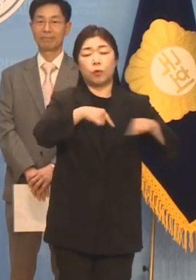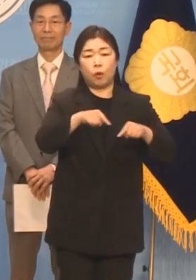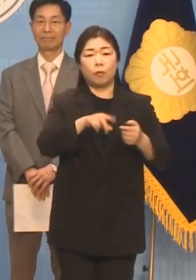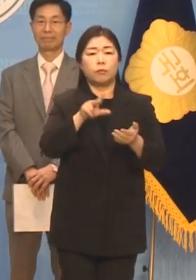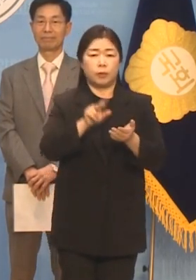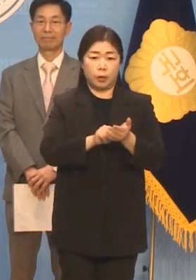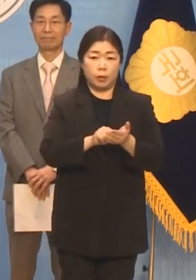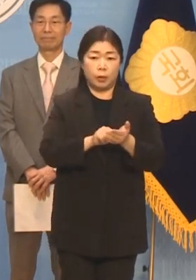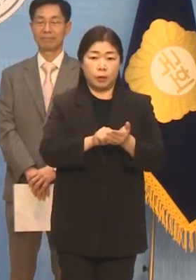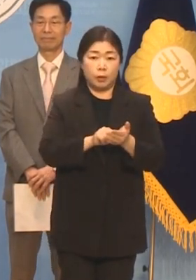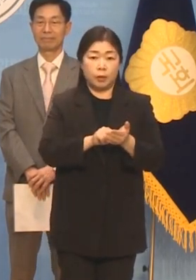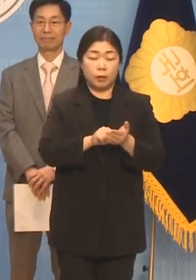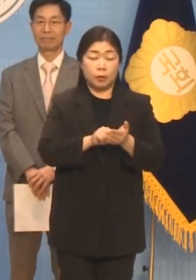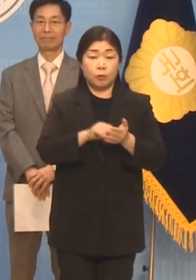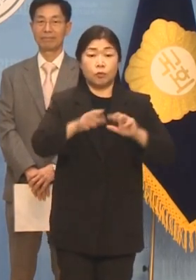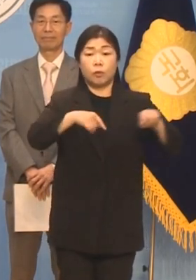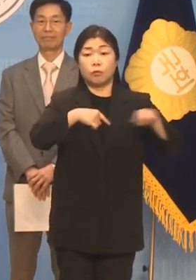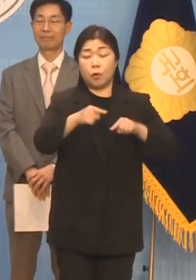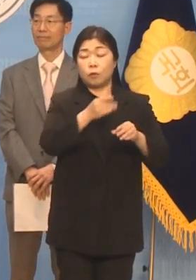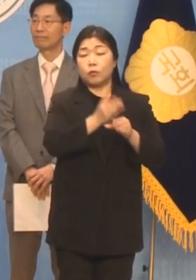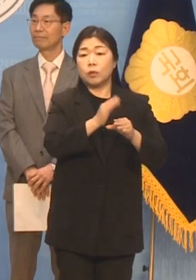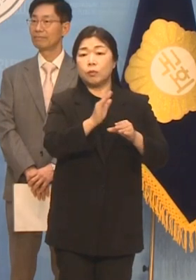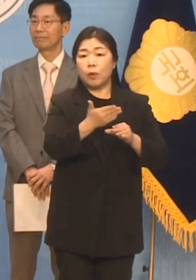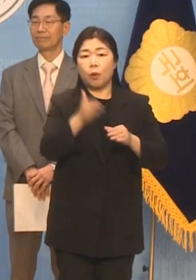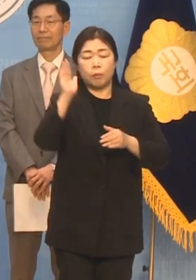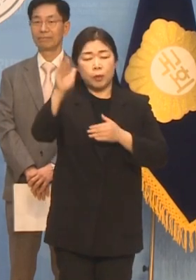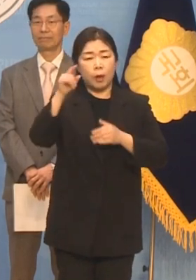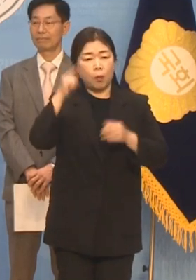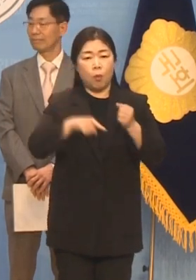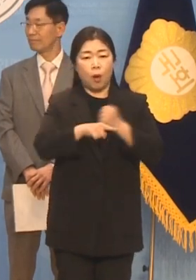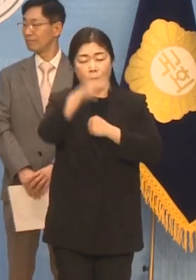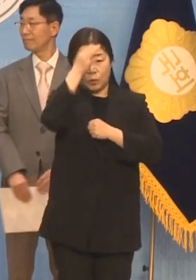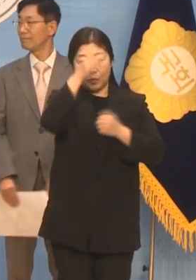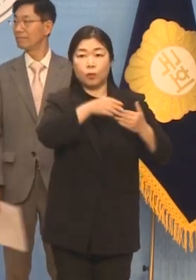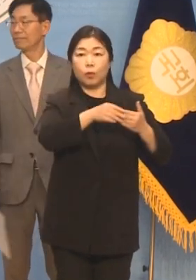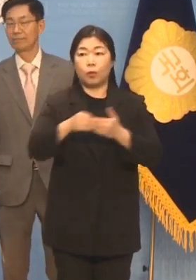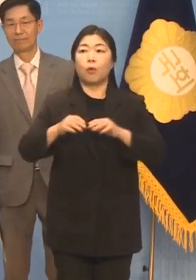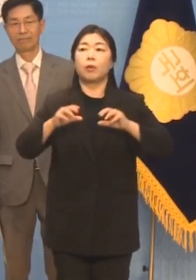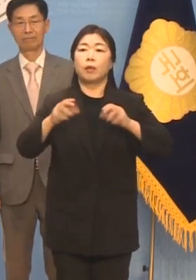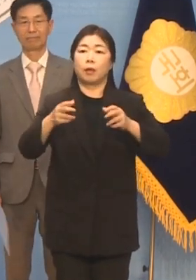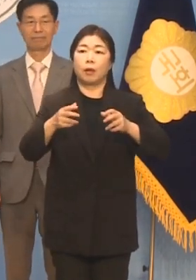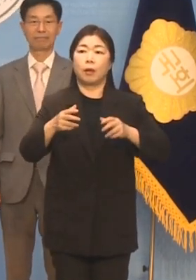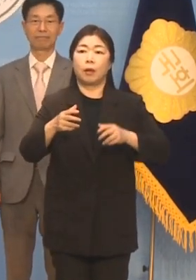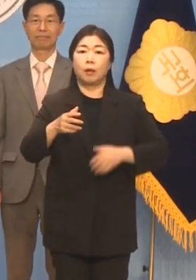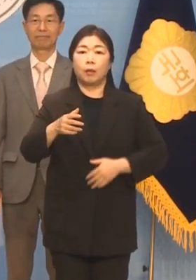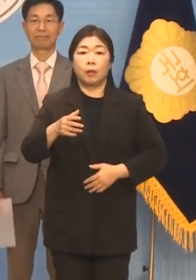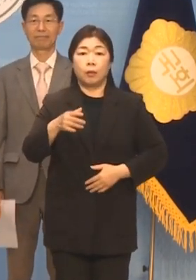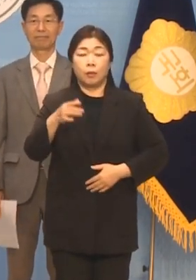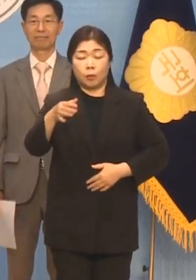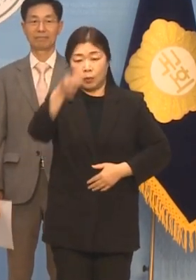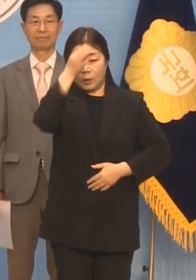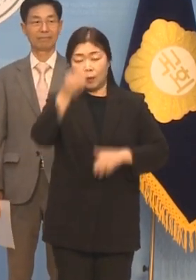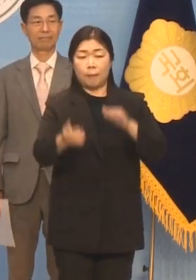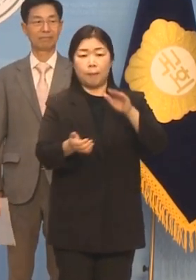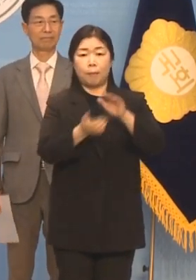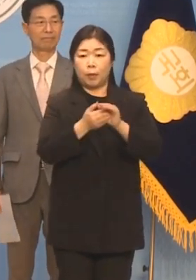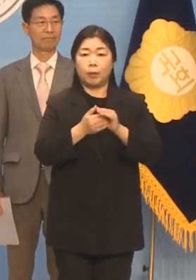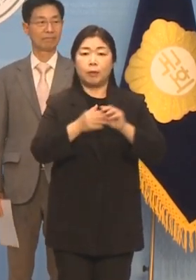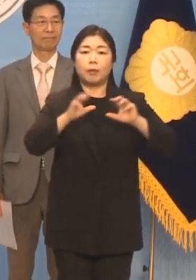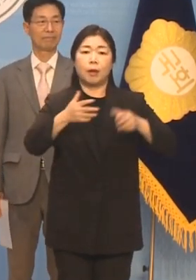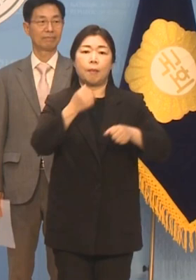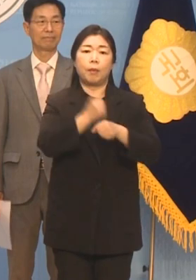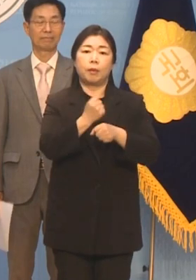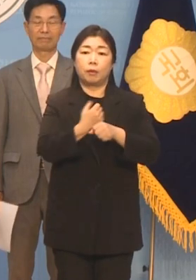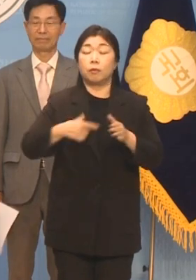중심인 국가, 미래 과학기술 선도국가, 첨단 과학기술 패권 국가를 함께